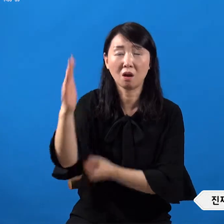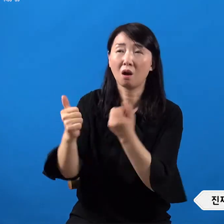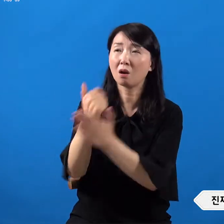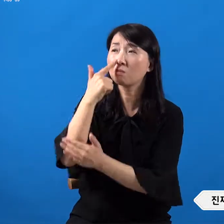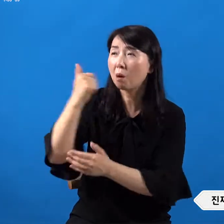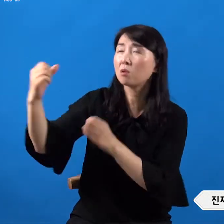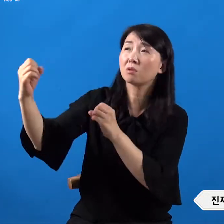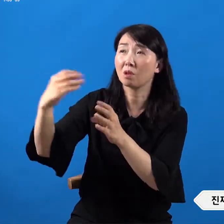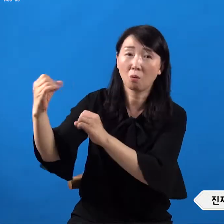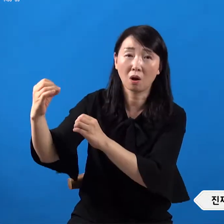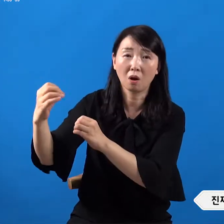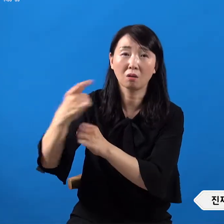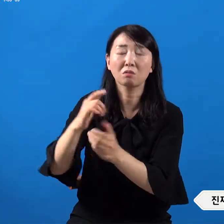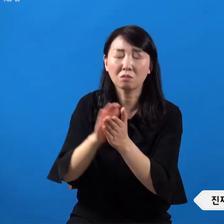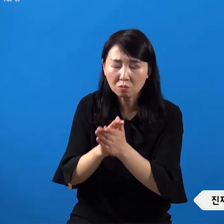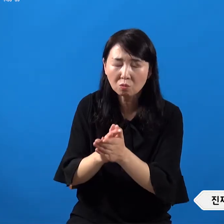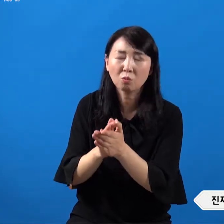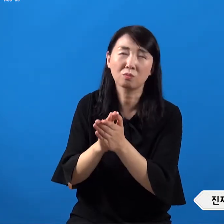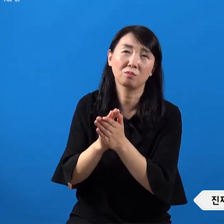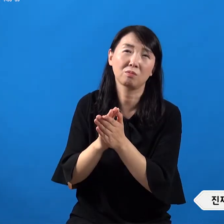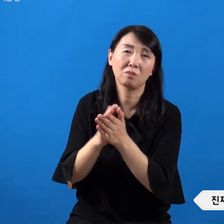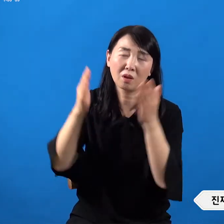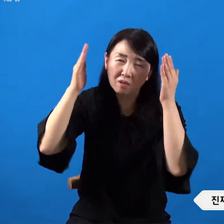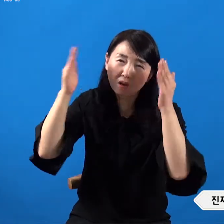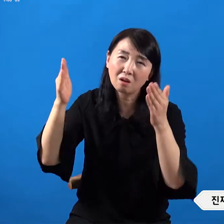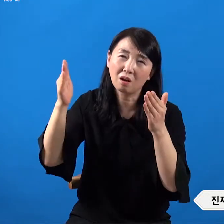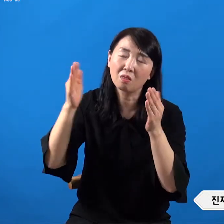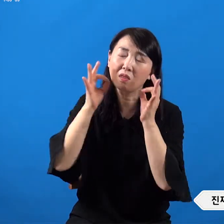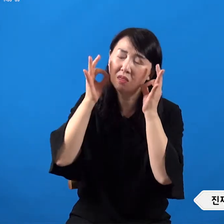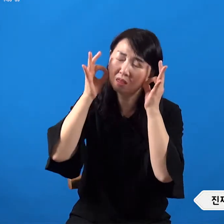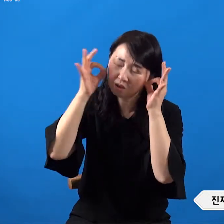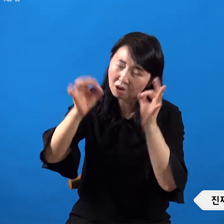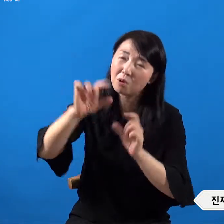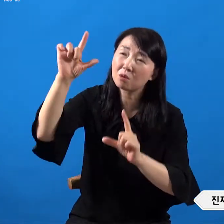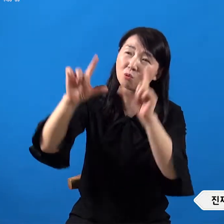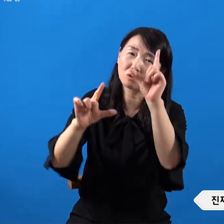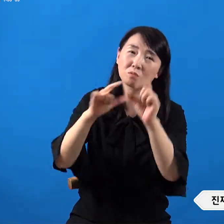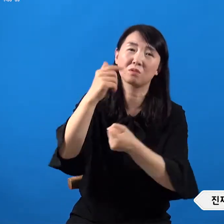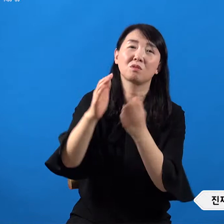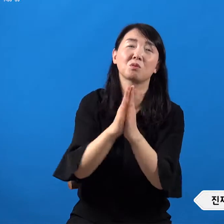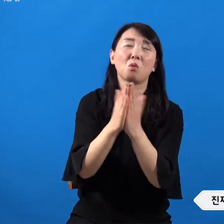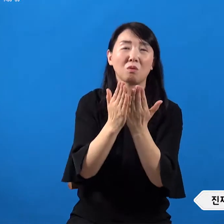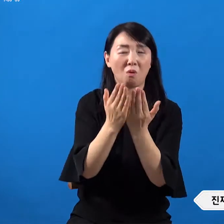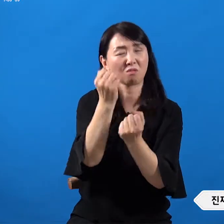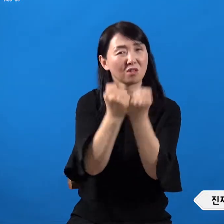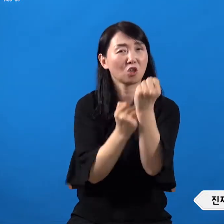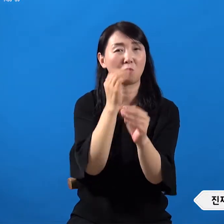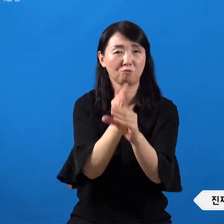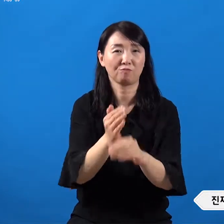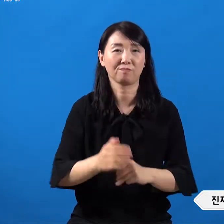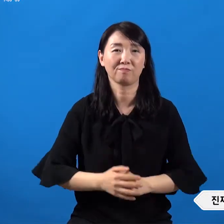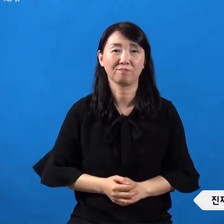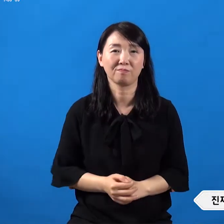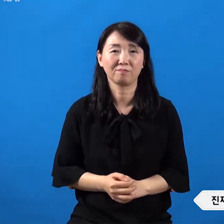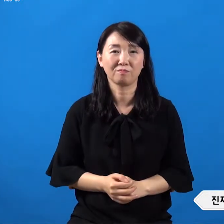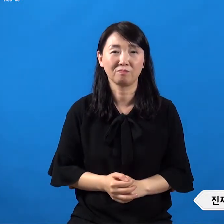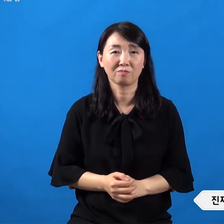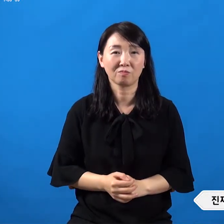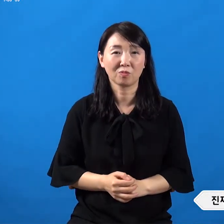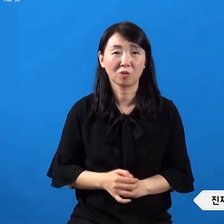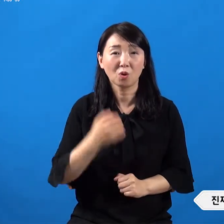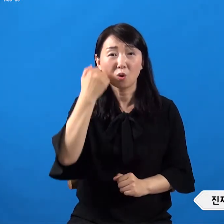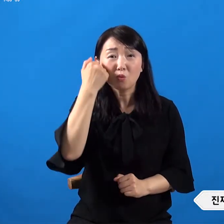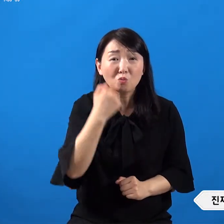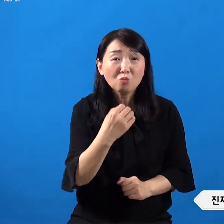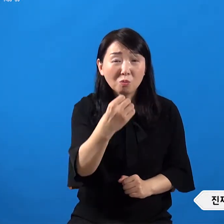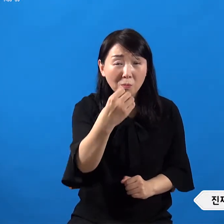하나님 아버지와의 대화, 그 기도를 향한 갈망의 모습을 성경은 설명하고 있습니다. 어떤